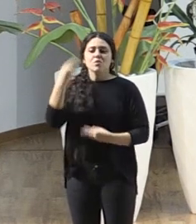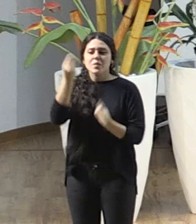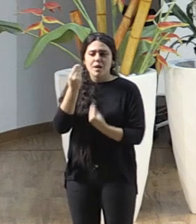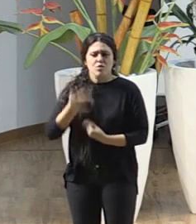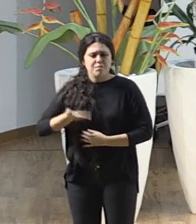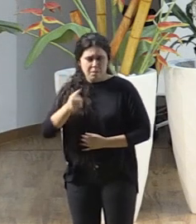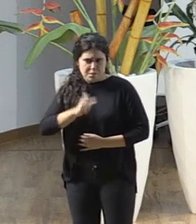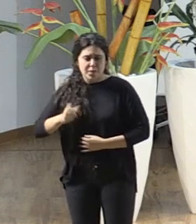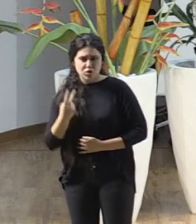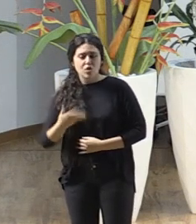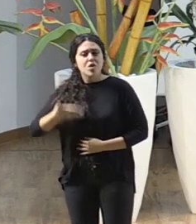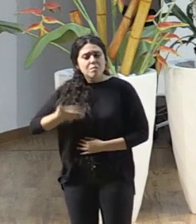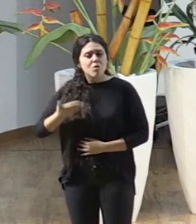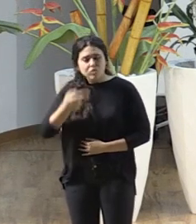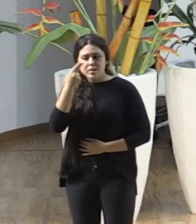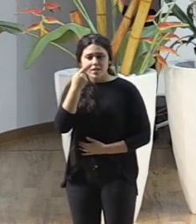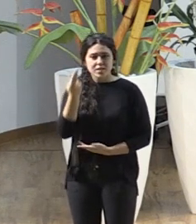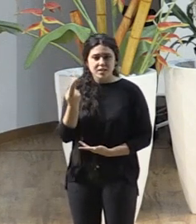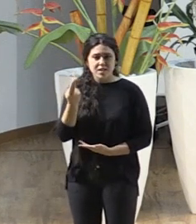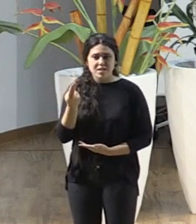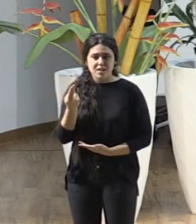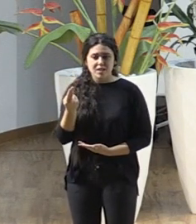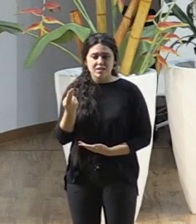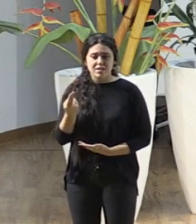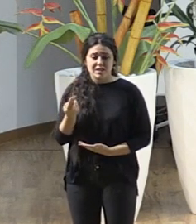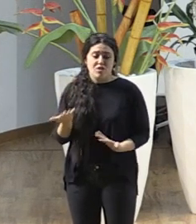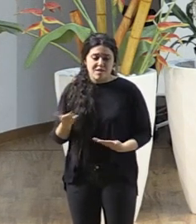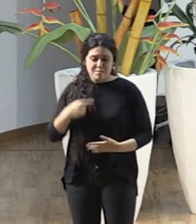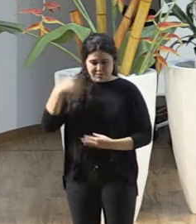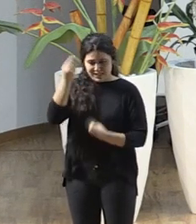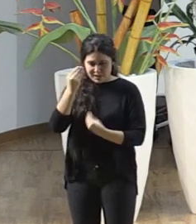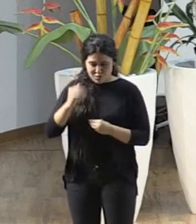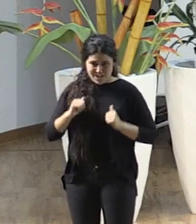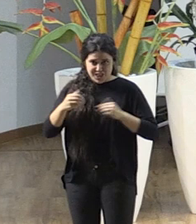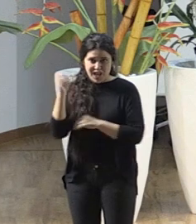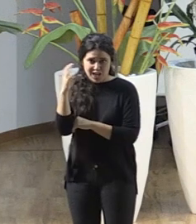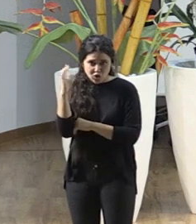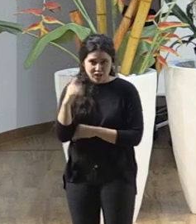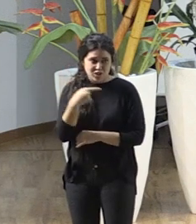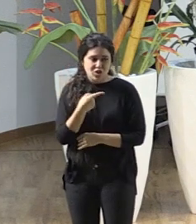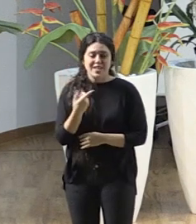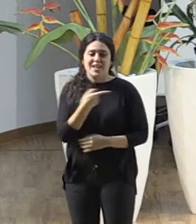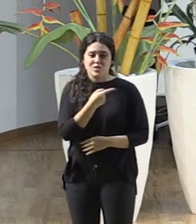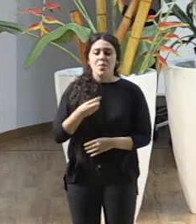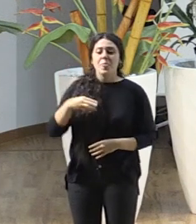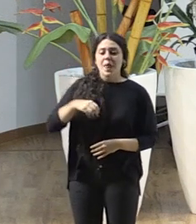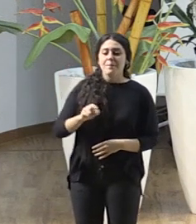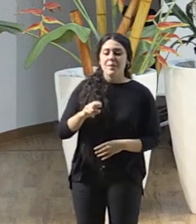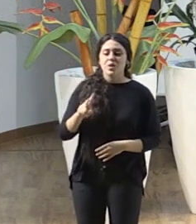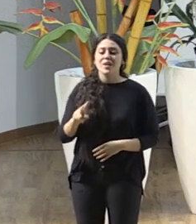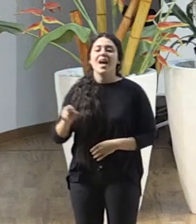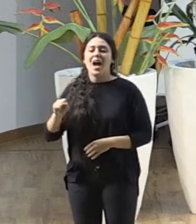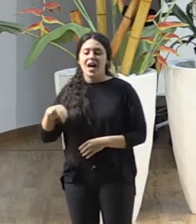relevantes y que podía ser muy interesante iniciar el congreso con ellas, como son Marco Marchioni y Antonio